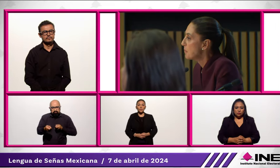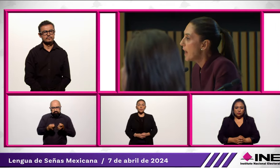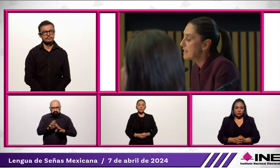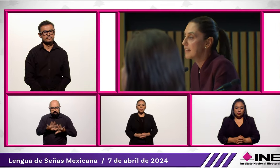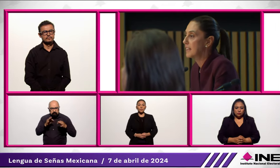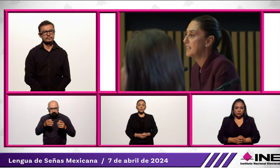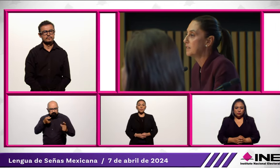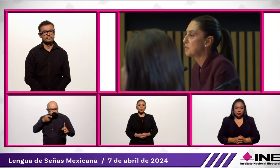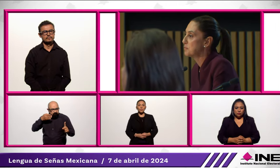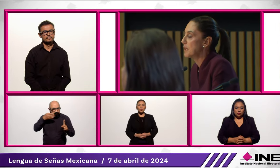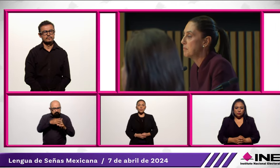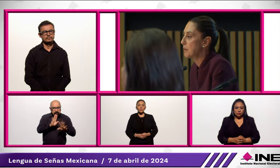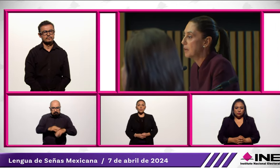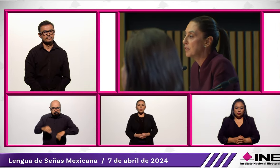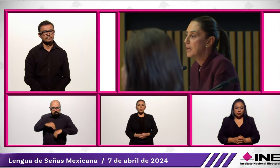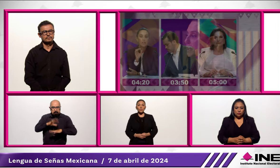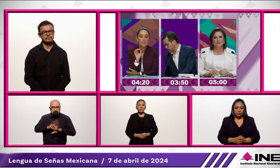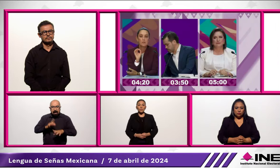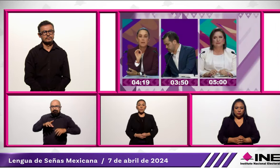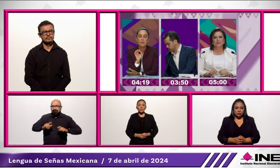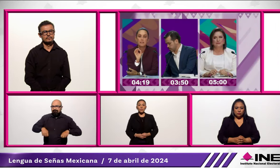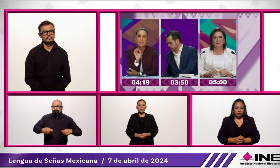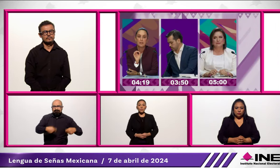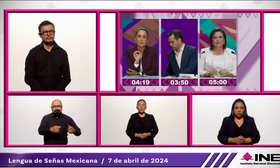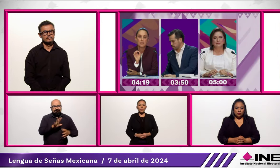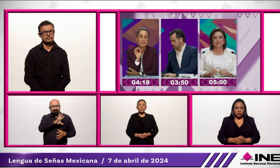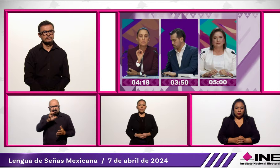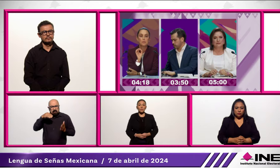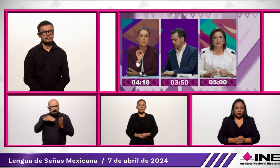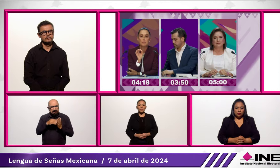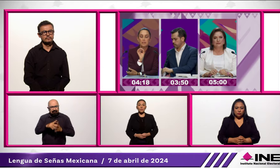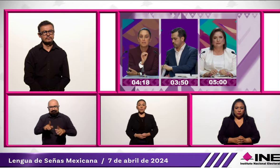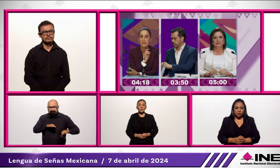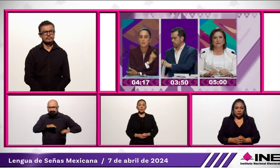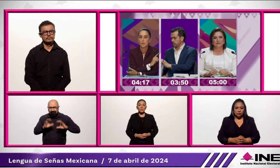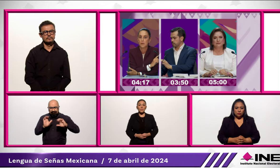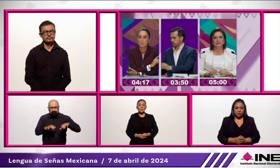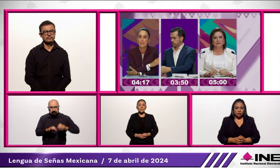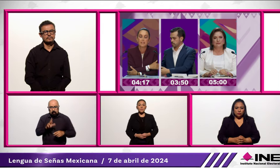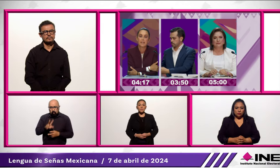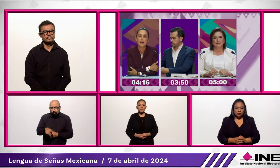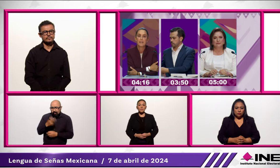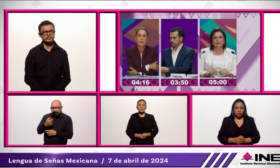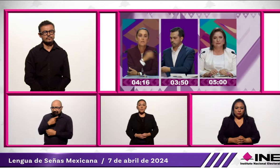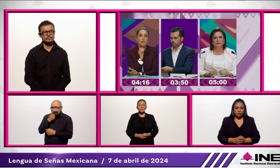dado más de 500 mil empleos. Y solamente digo que es absolutamente falso